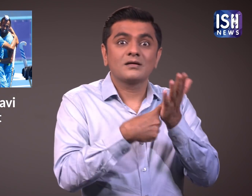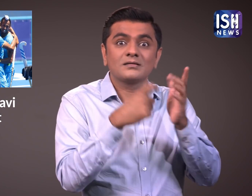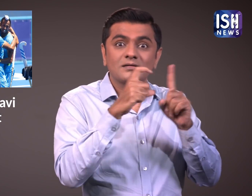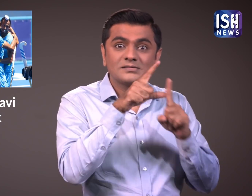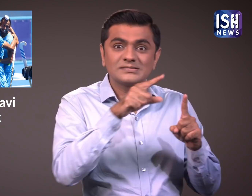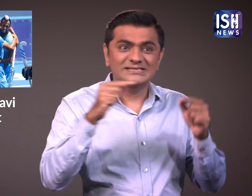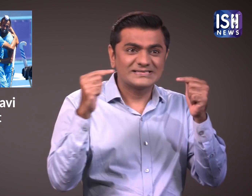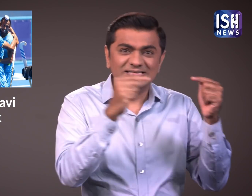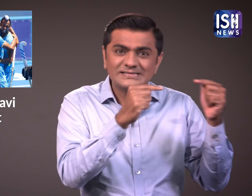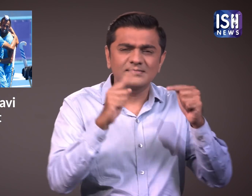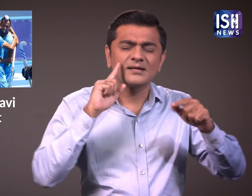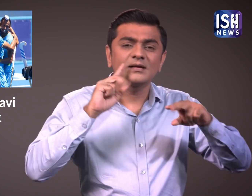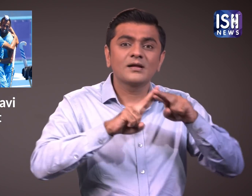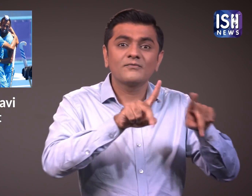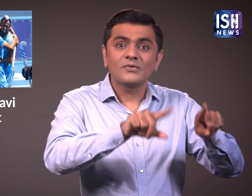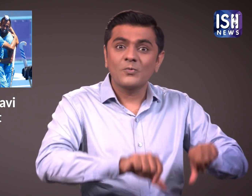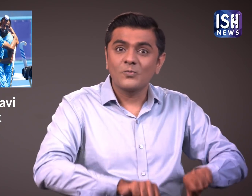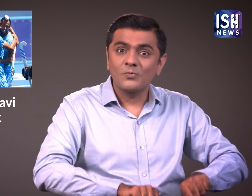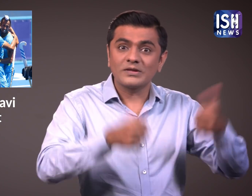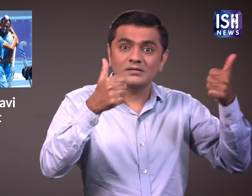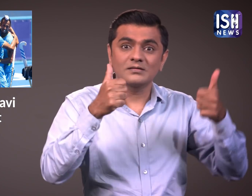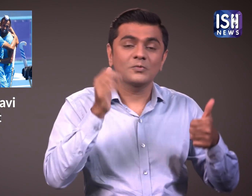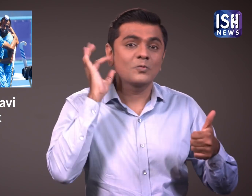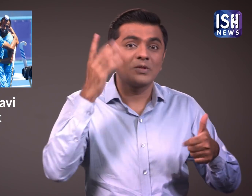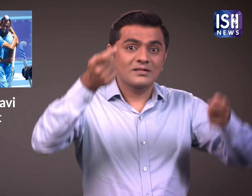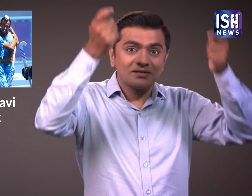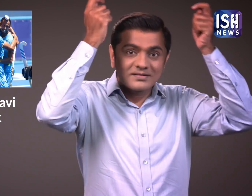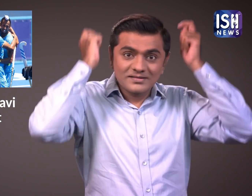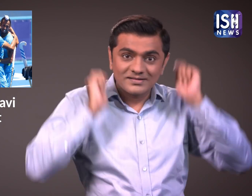दहिया संभवित रूप से भारत को दूसरा स्वर्णपदक दिला सकते